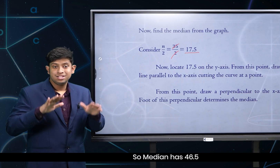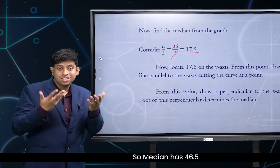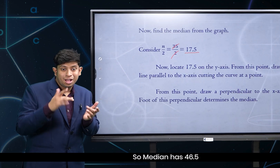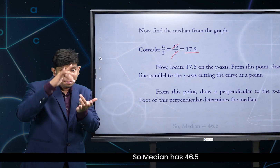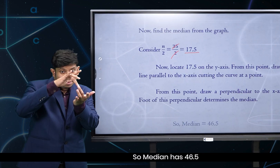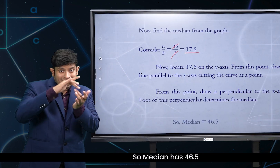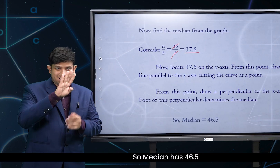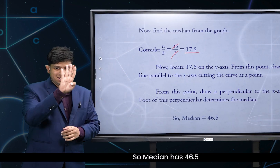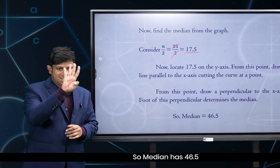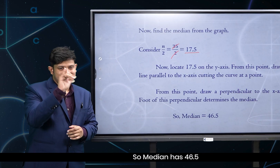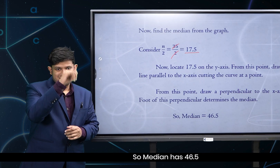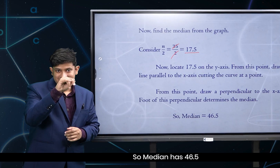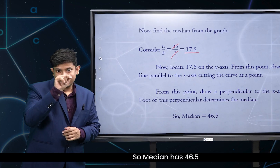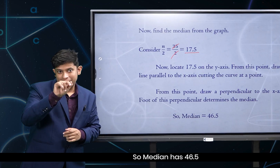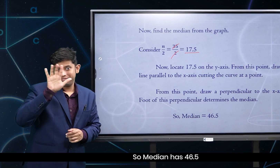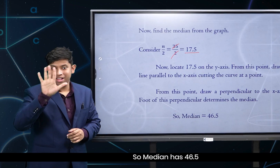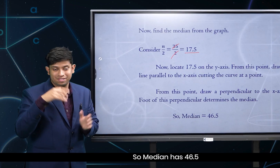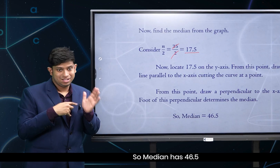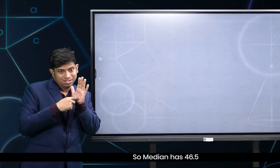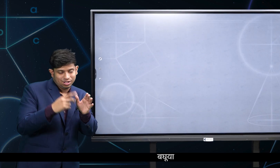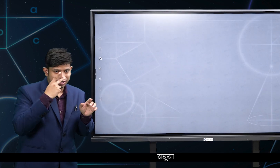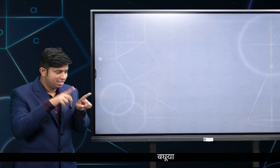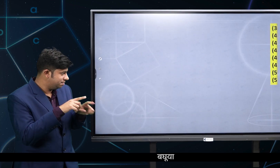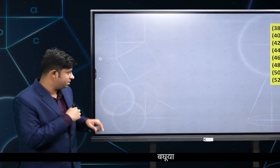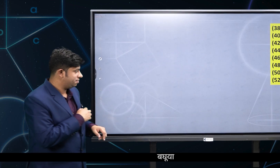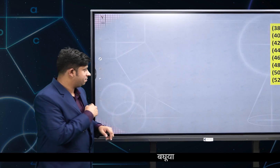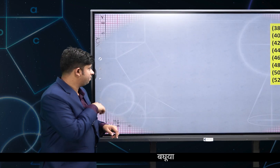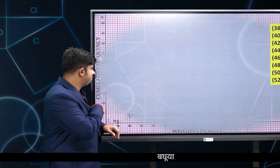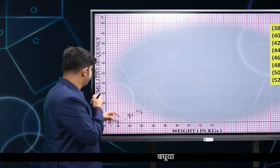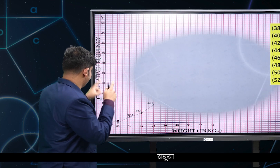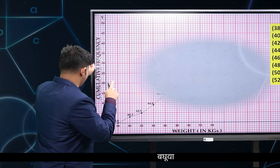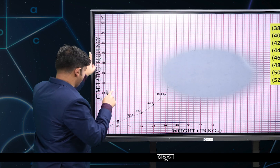तर मेडियनमध्ये 46.5 आहे. बघूया.